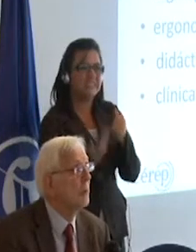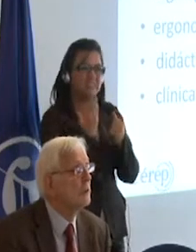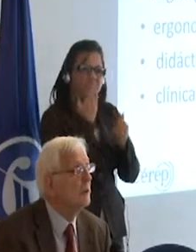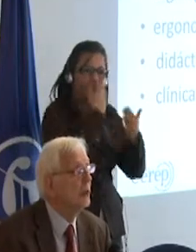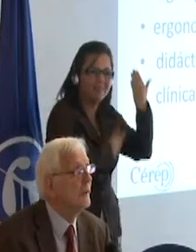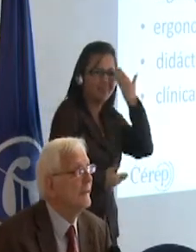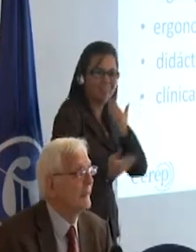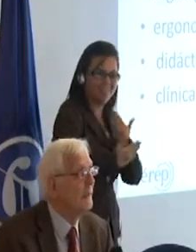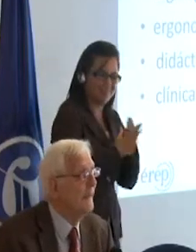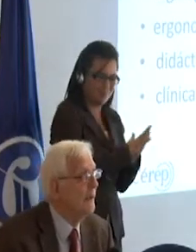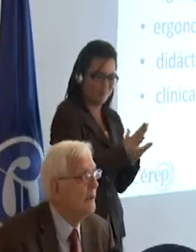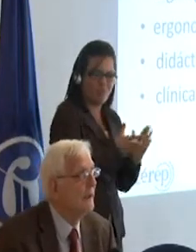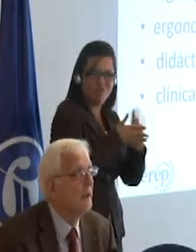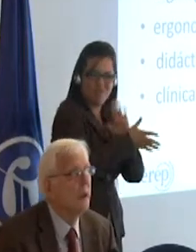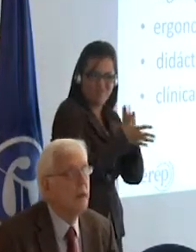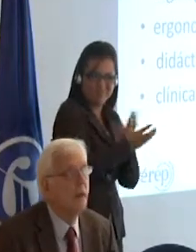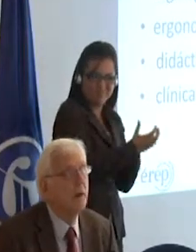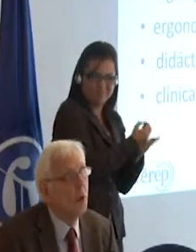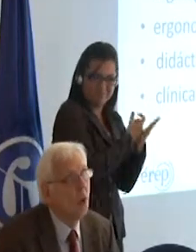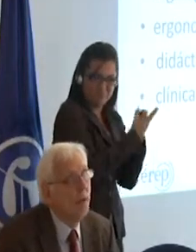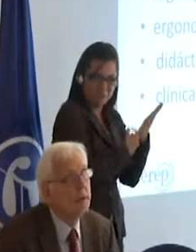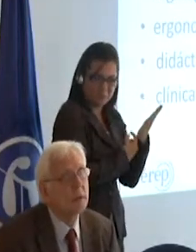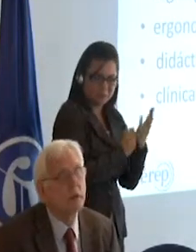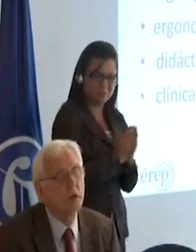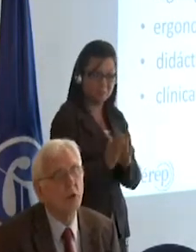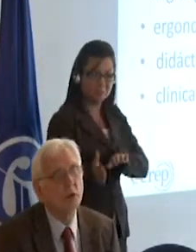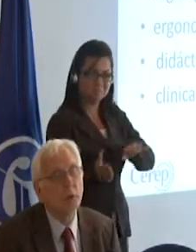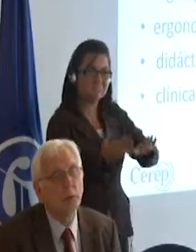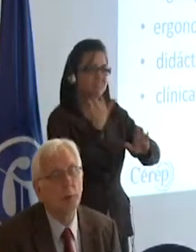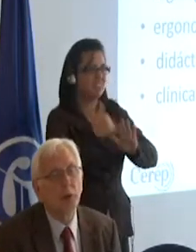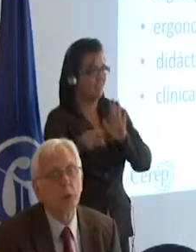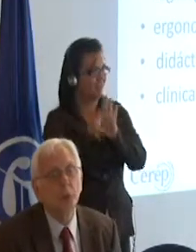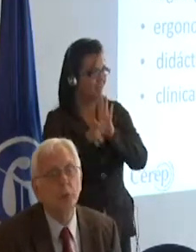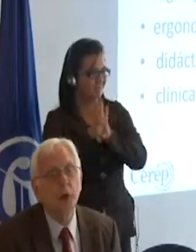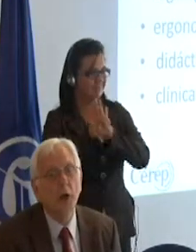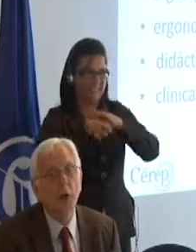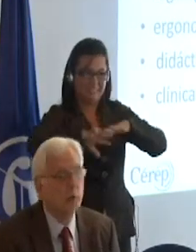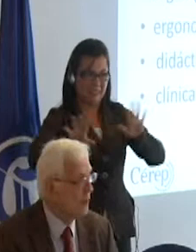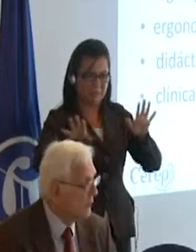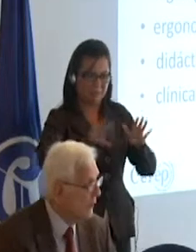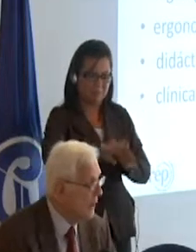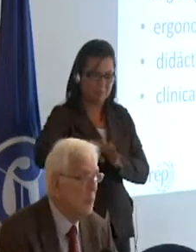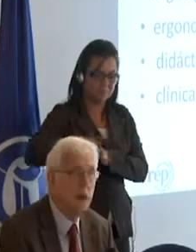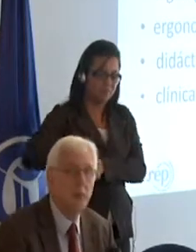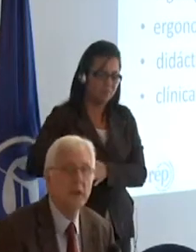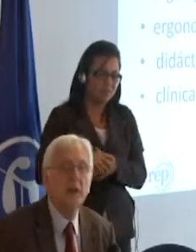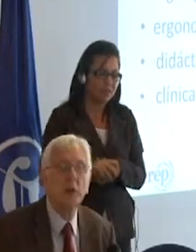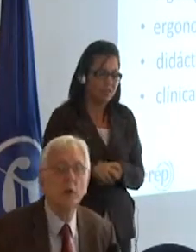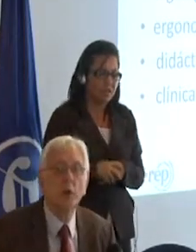datos. Bueno, ya terminamos con la parte teórica y